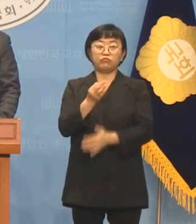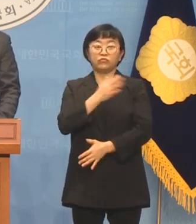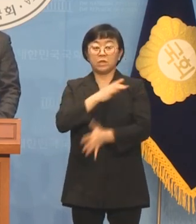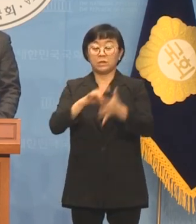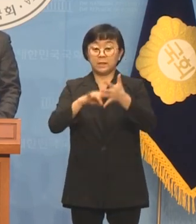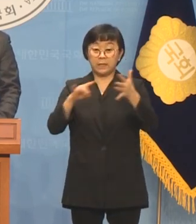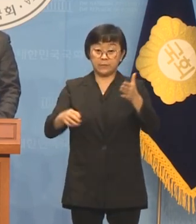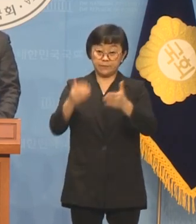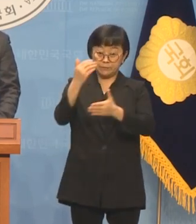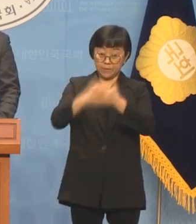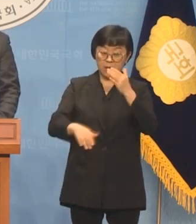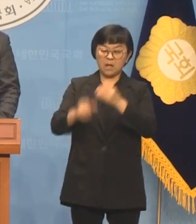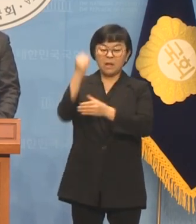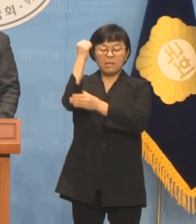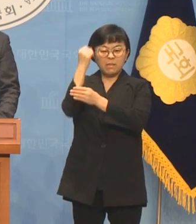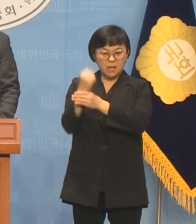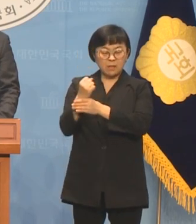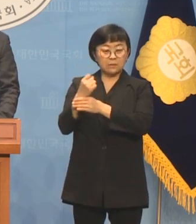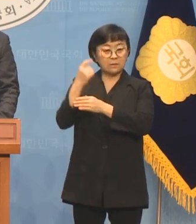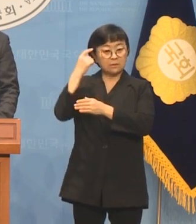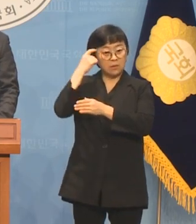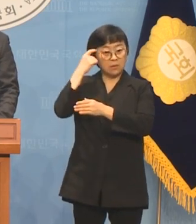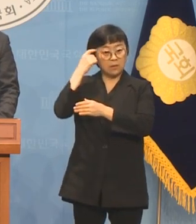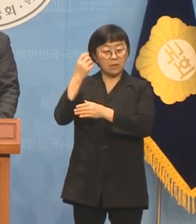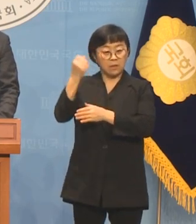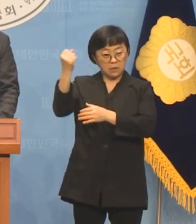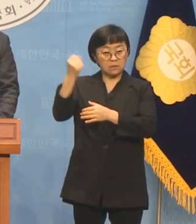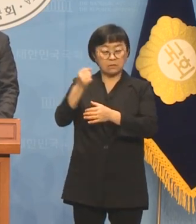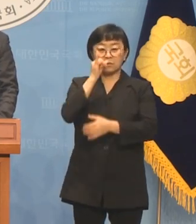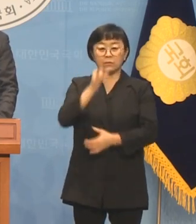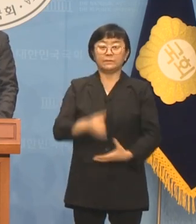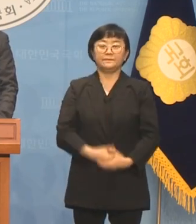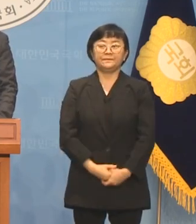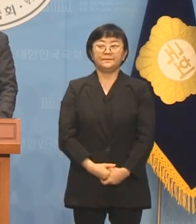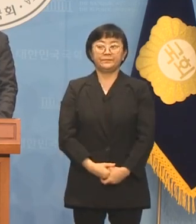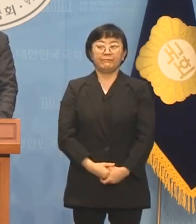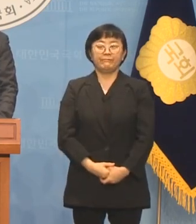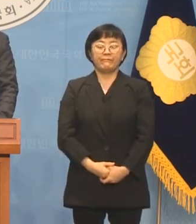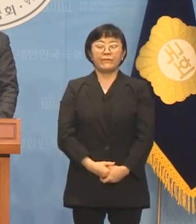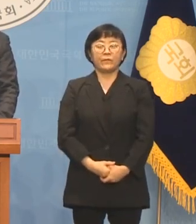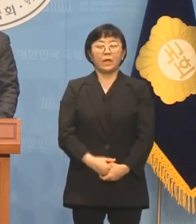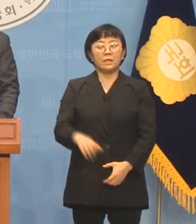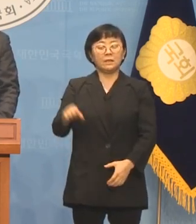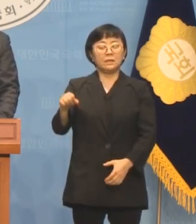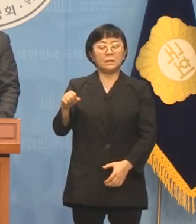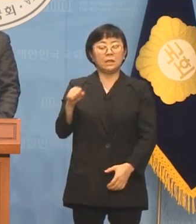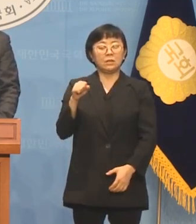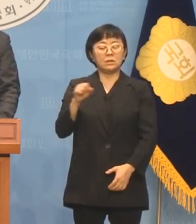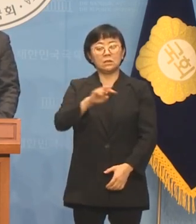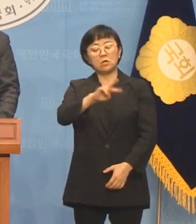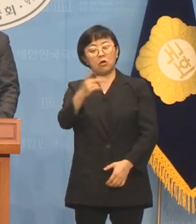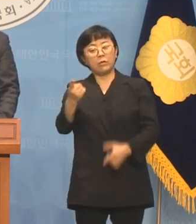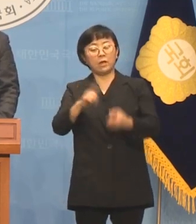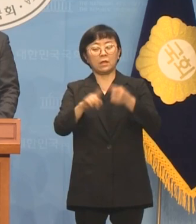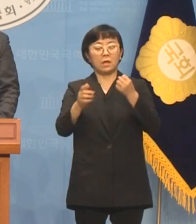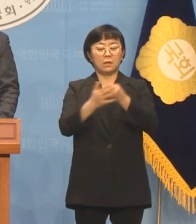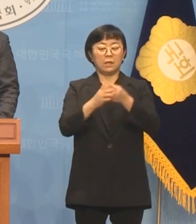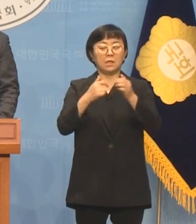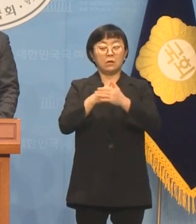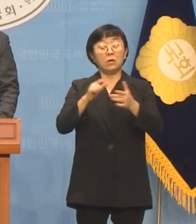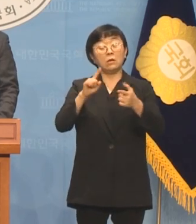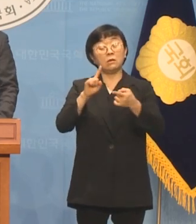감세 같은 낡은 신자유주의 교리를 읊고 있으며 에너지 전환이라는 세계적 흐름은 외면하고